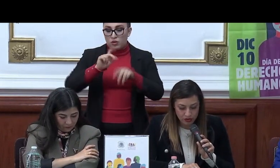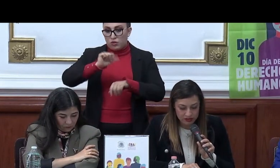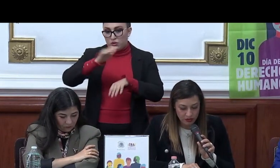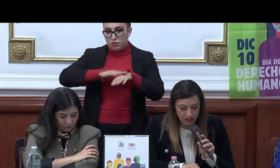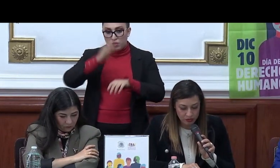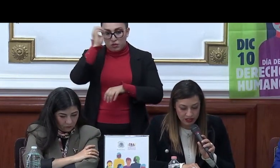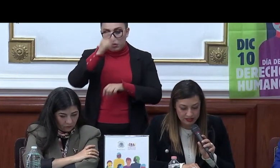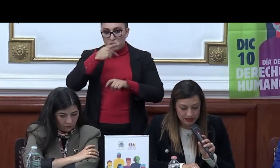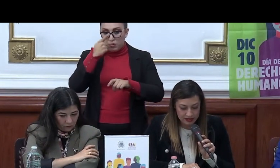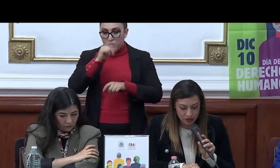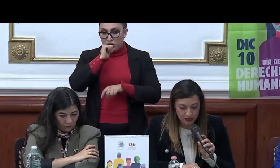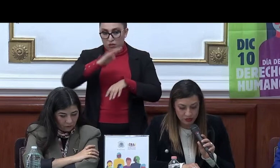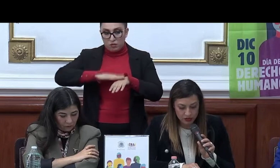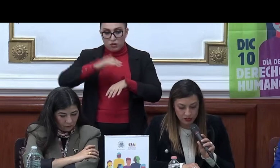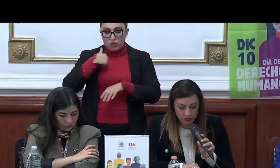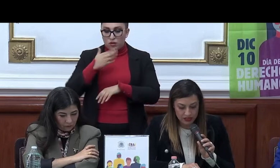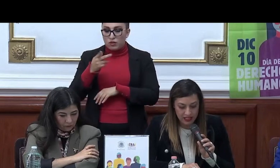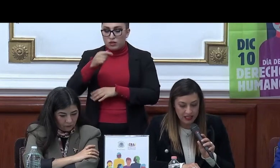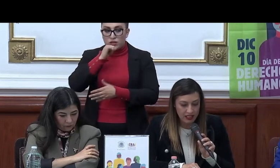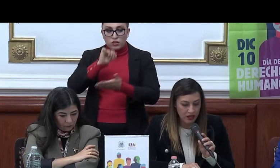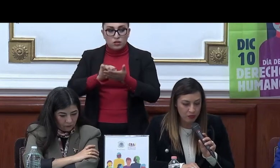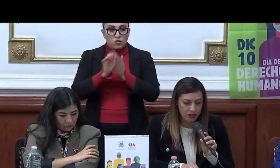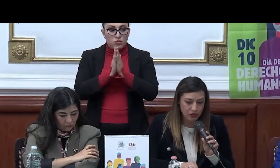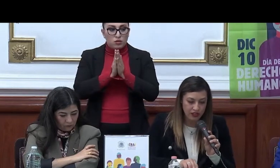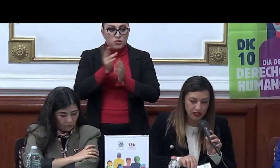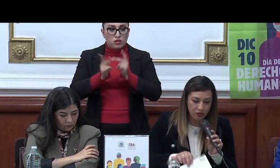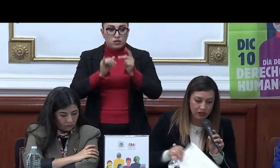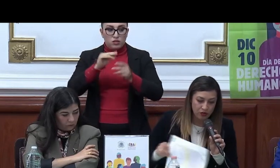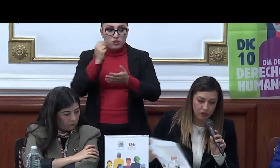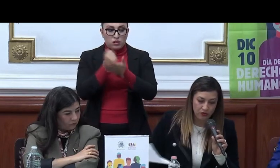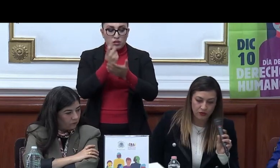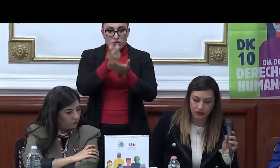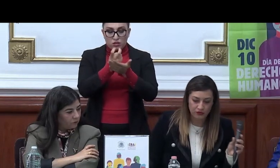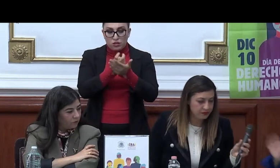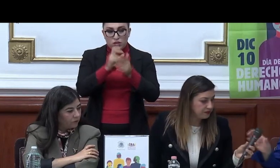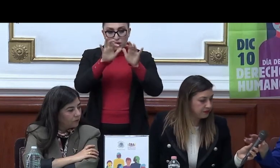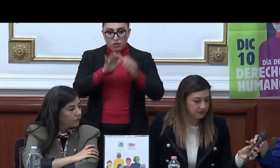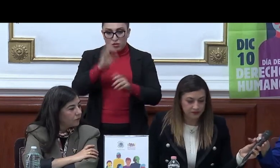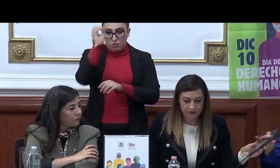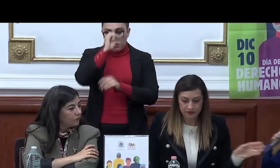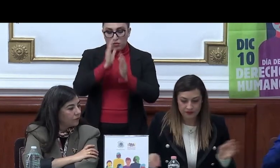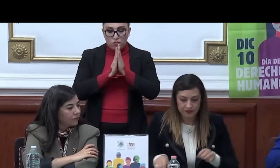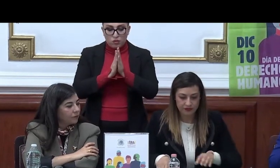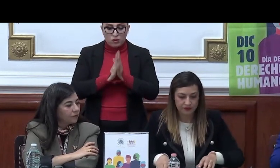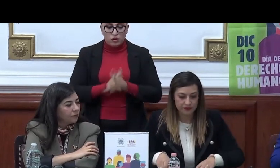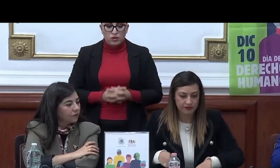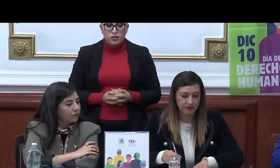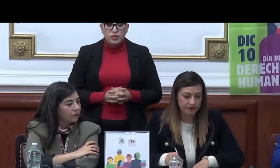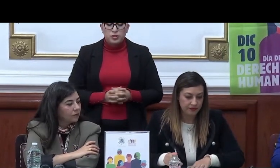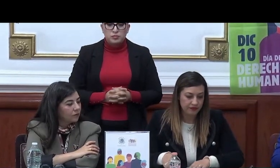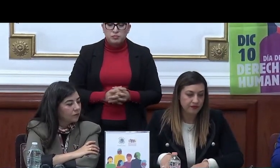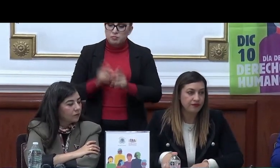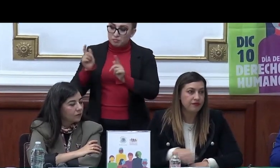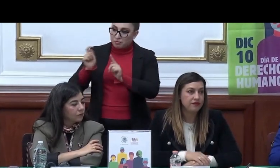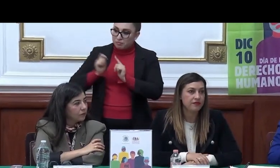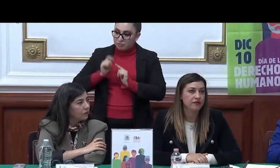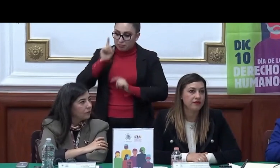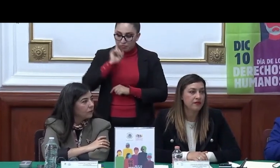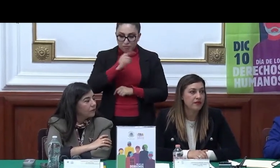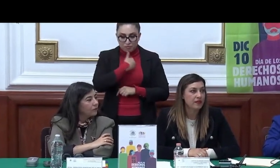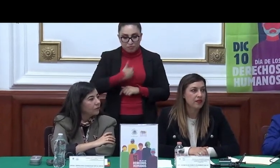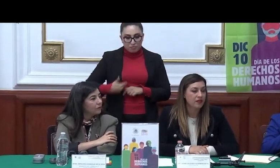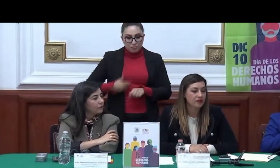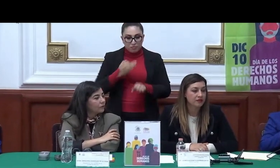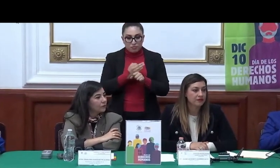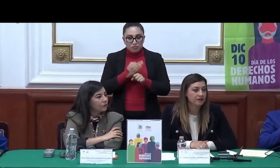voz, solicito a la diputada secretaria someta a votación nominal la opinión en comento, por favor. Por instrucciones de la Presidencia,